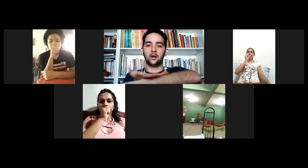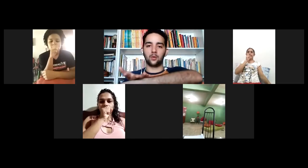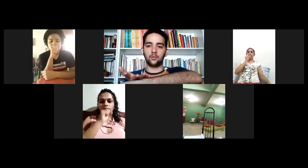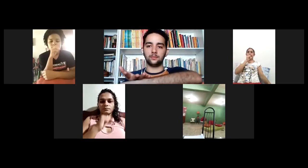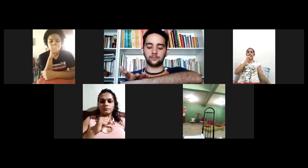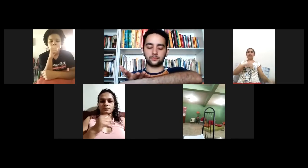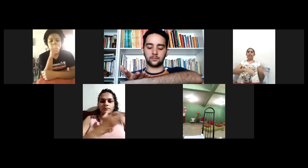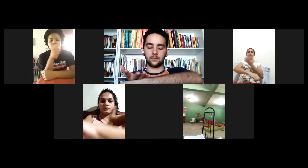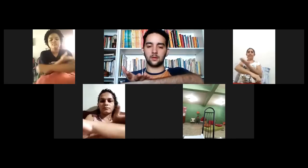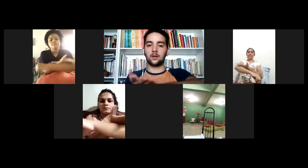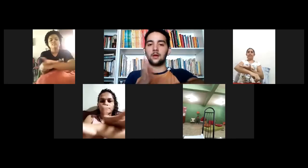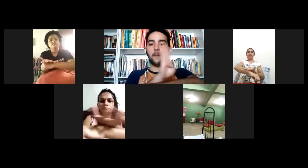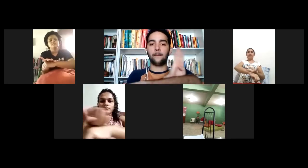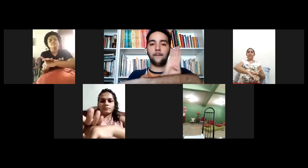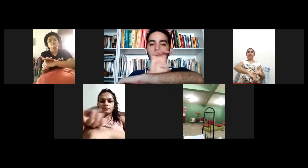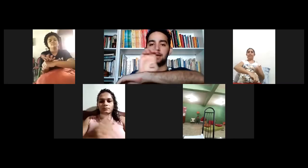branco,